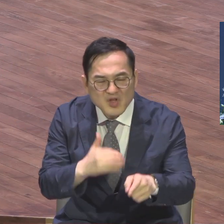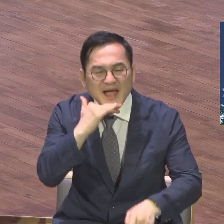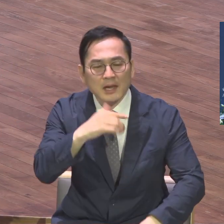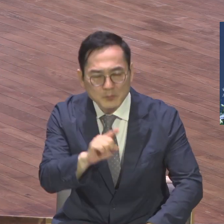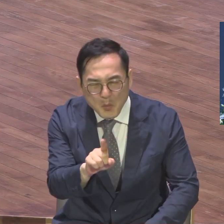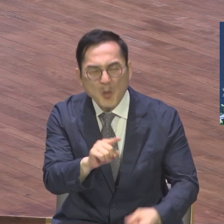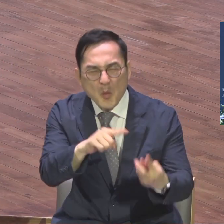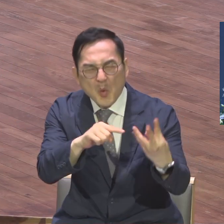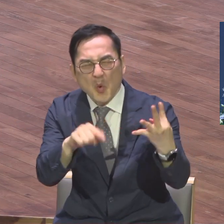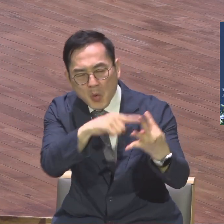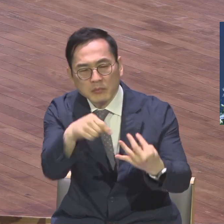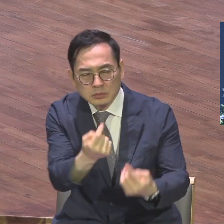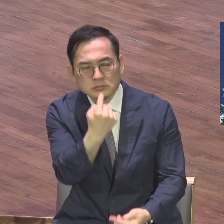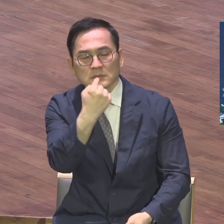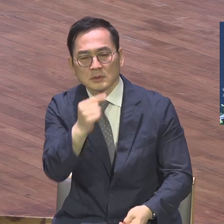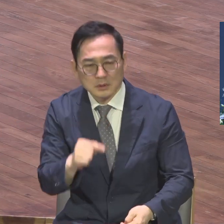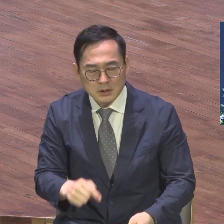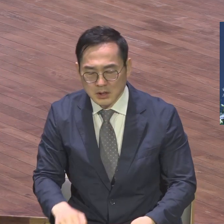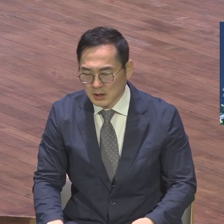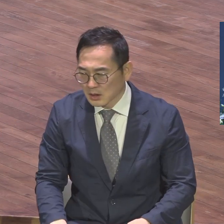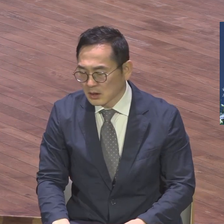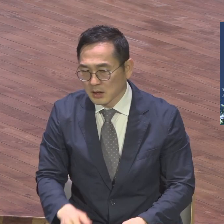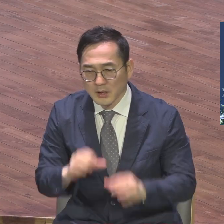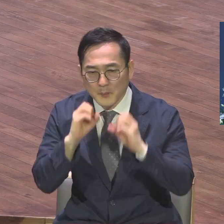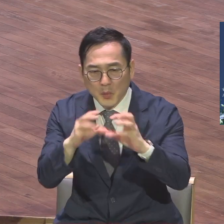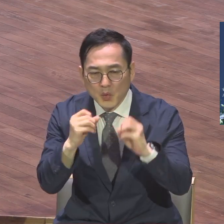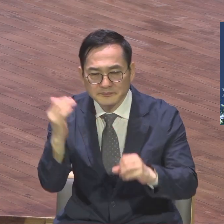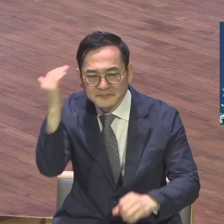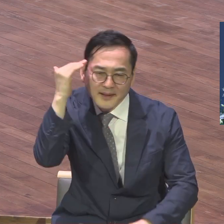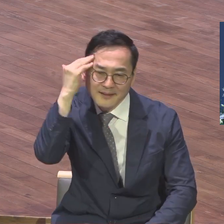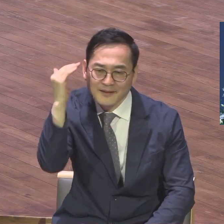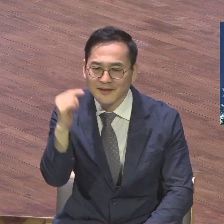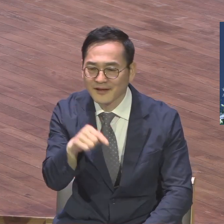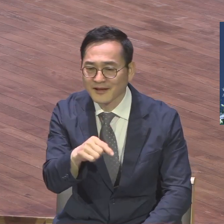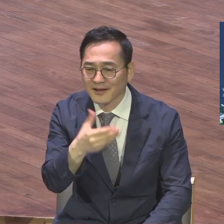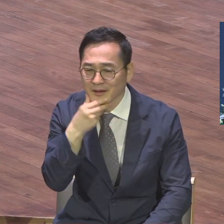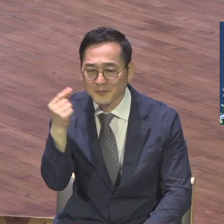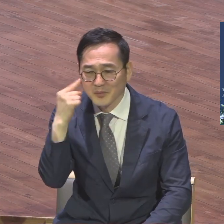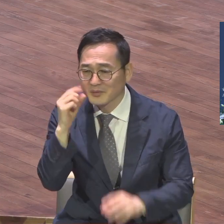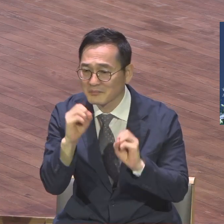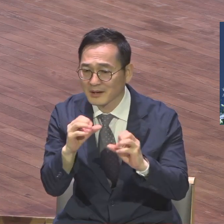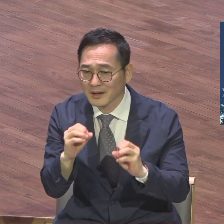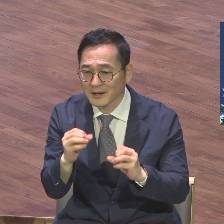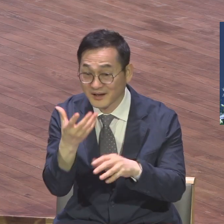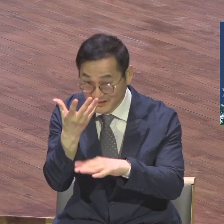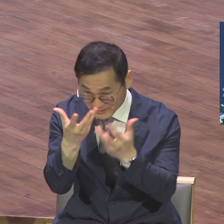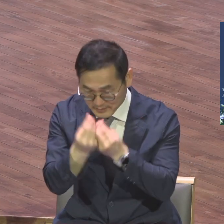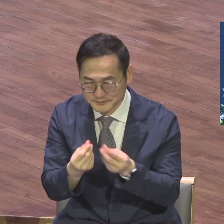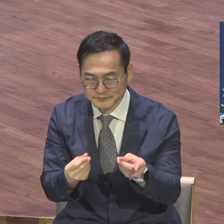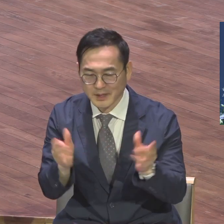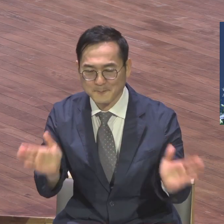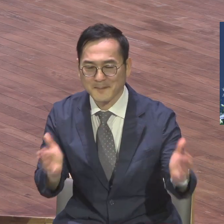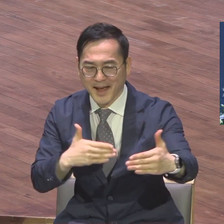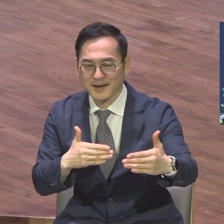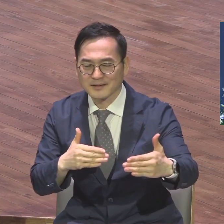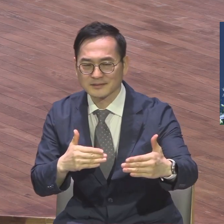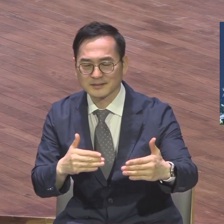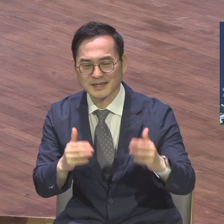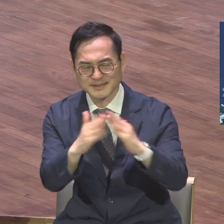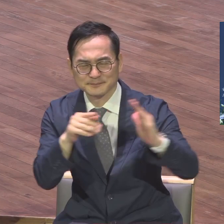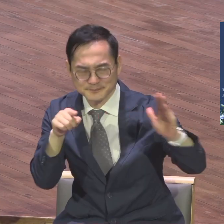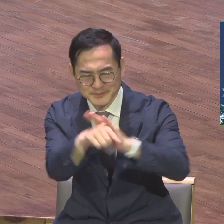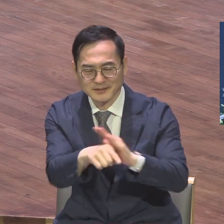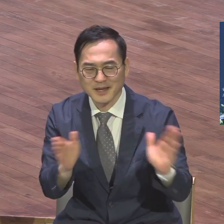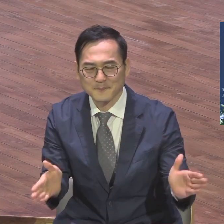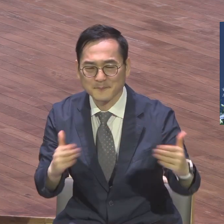이 서열의식이 아주 큰 걸림돌이 돼서 선교하는데 특별히 신방을 가잖아요. 선교사님들이 그때는